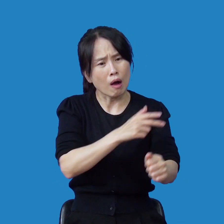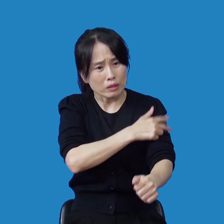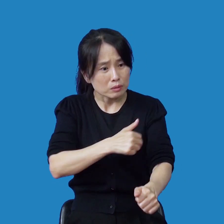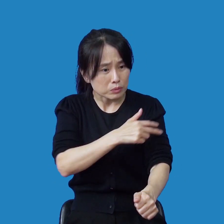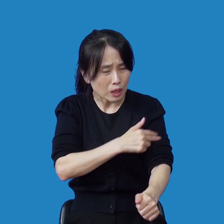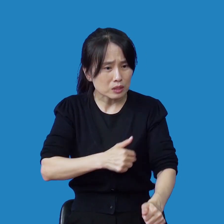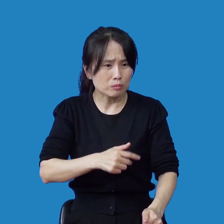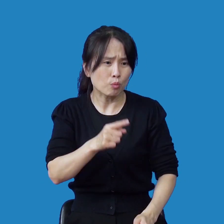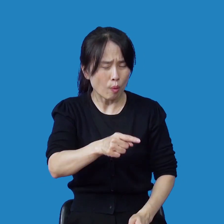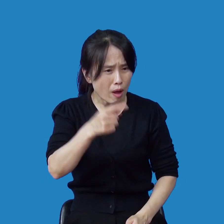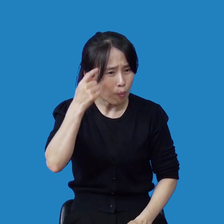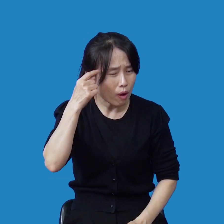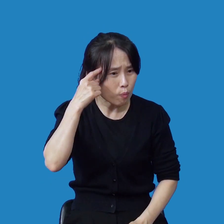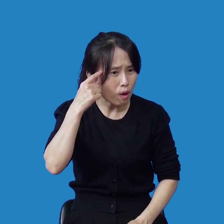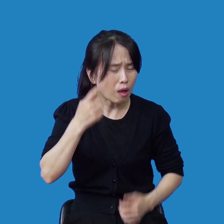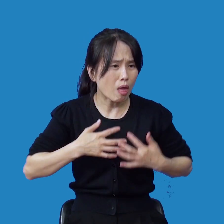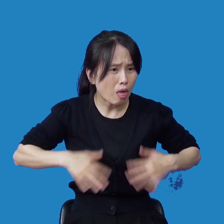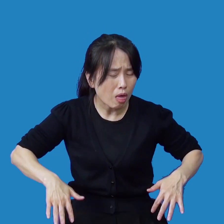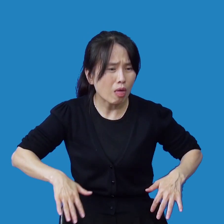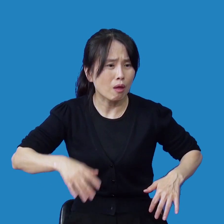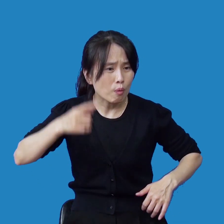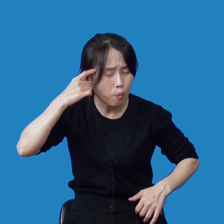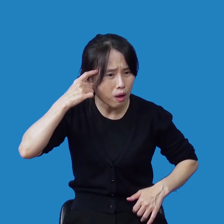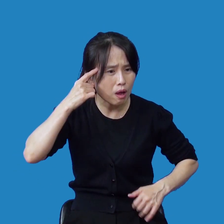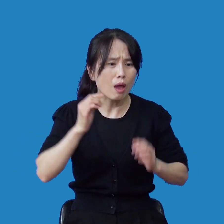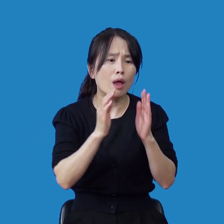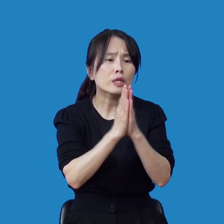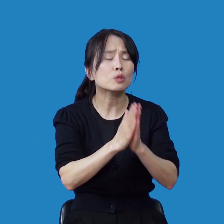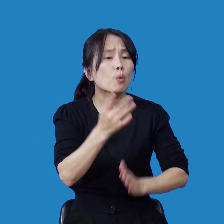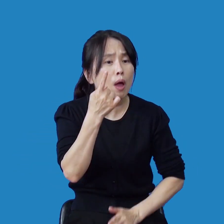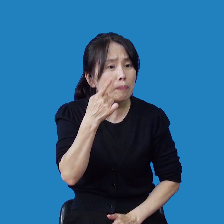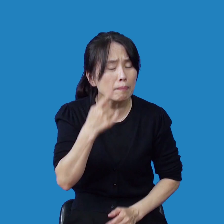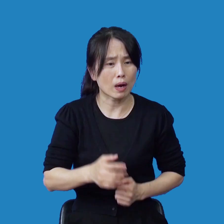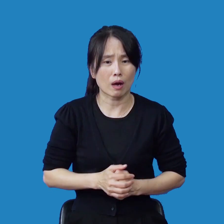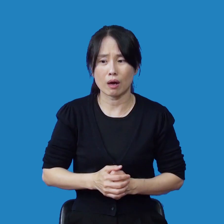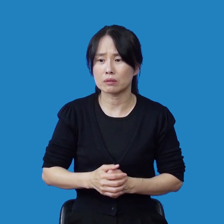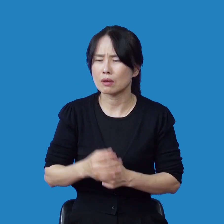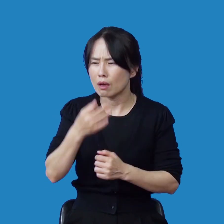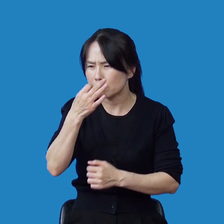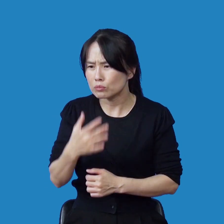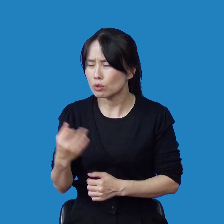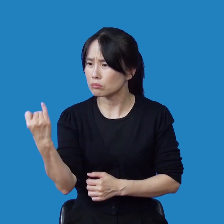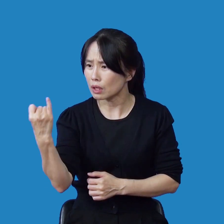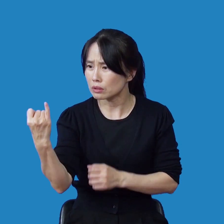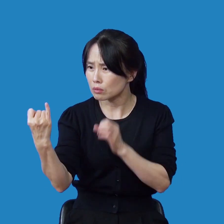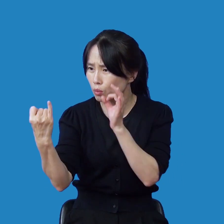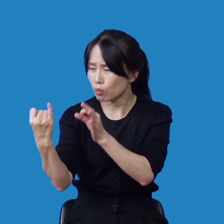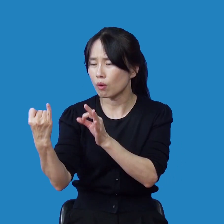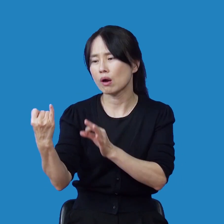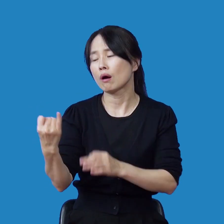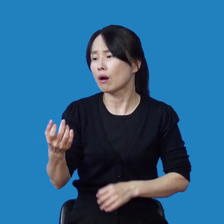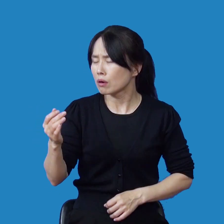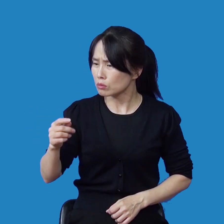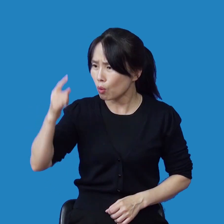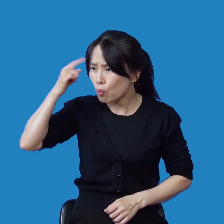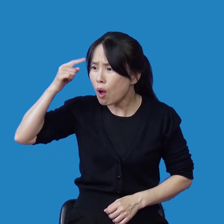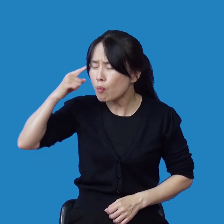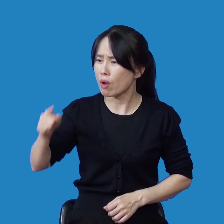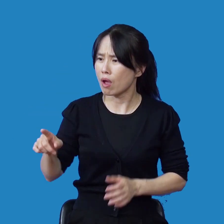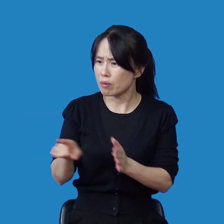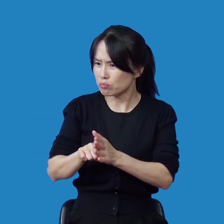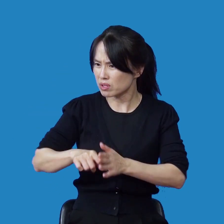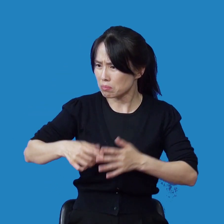기도라도 해보세요 그럽니다. 힘들어하고 있는 아내를 보면 당신 왜 그래? 왜 그렇게